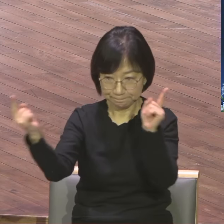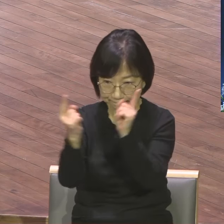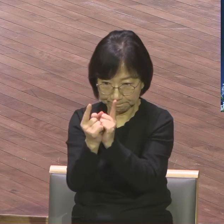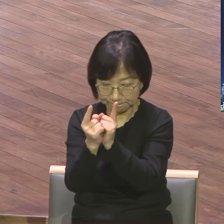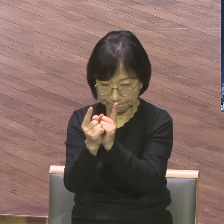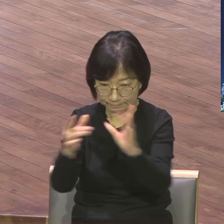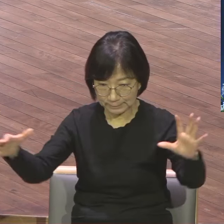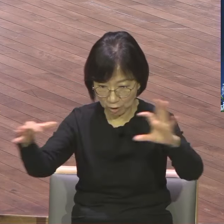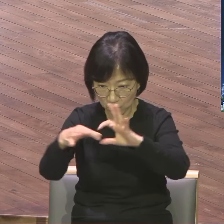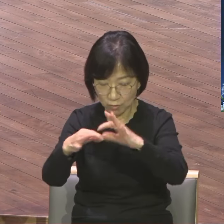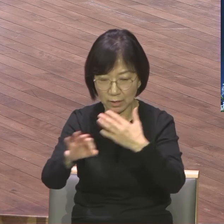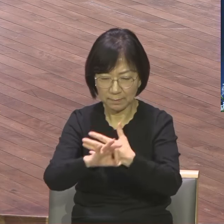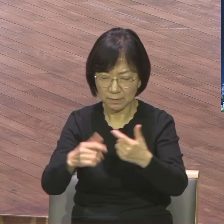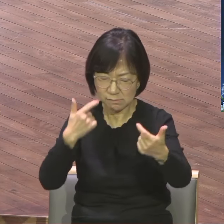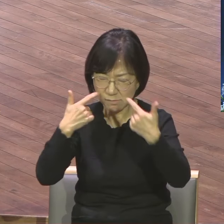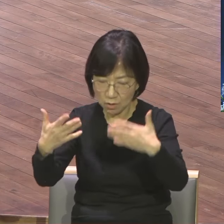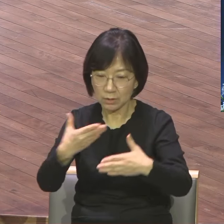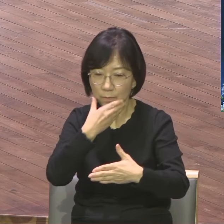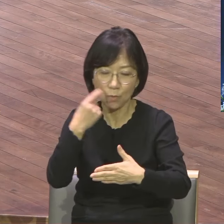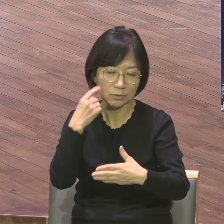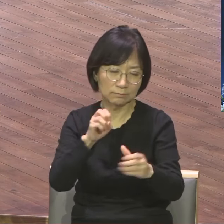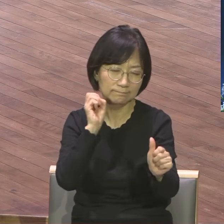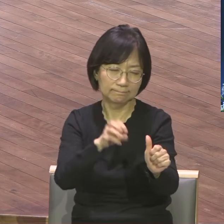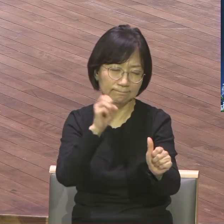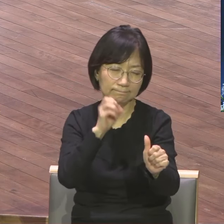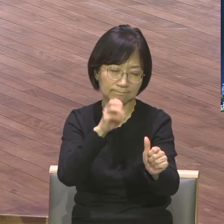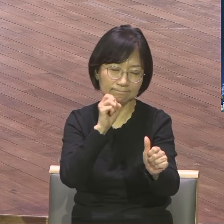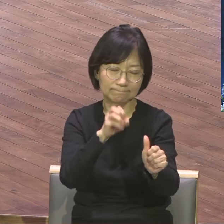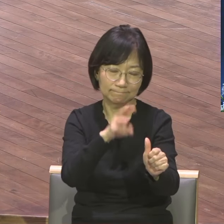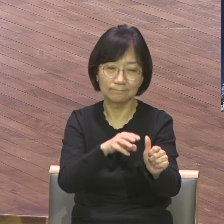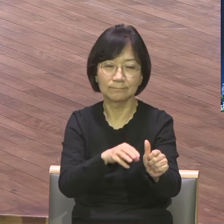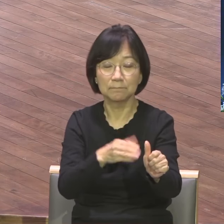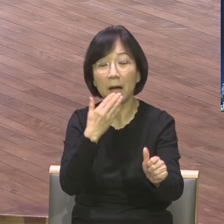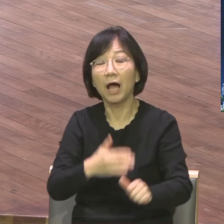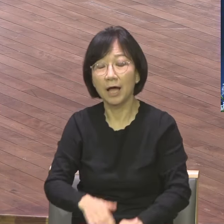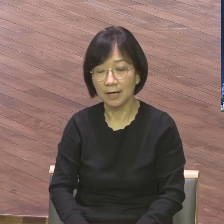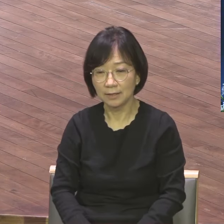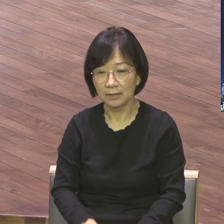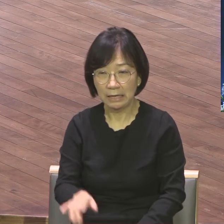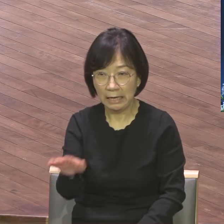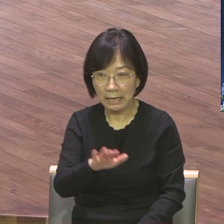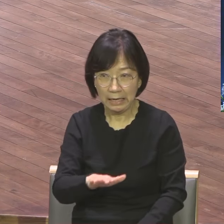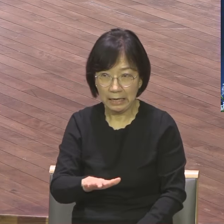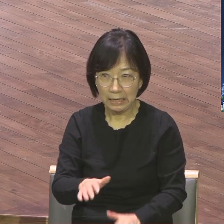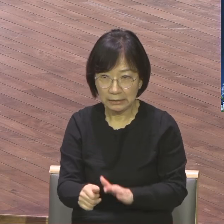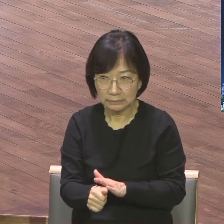신앙생활을 안내할 수 있습니다. 이런 교회가 어디 있습니까? 여러분 그럼 왜 확신이 없습니까?